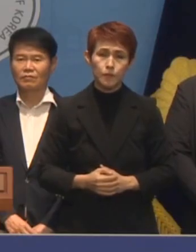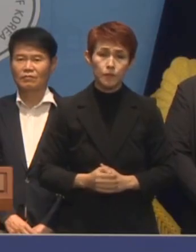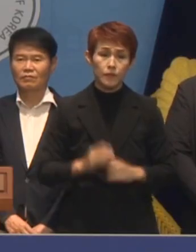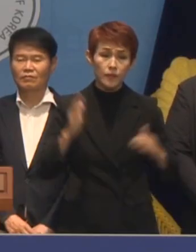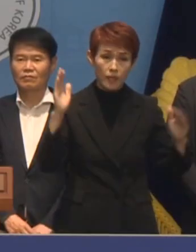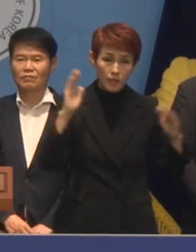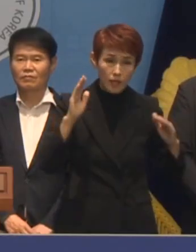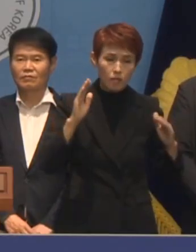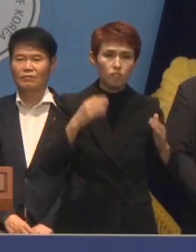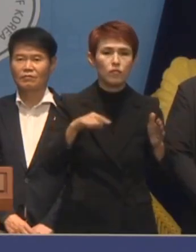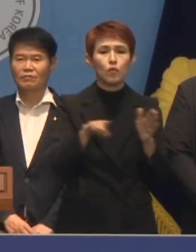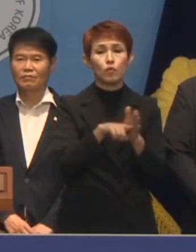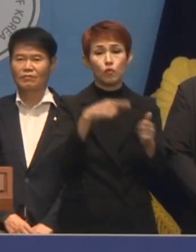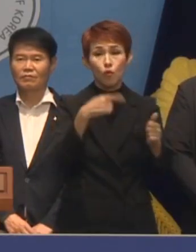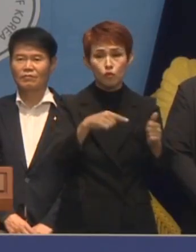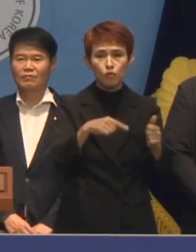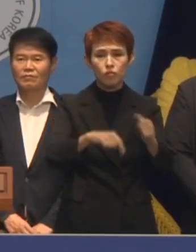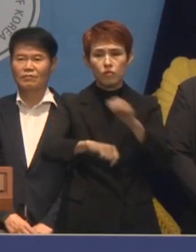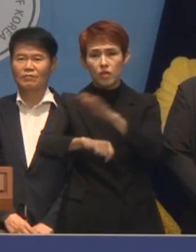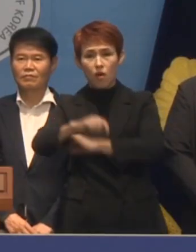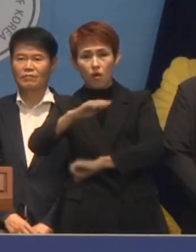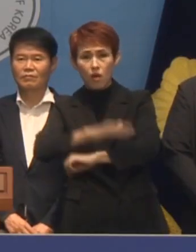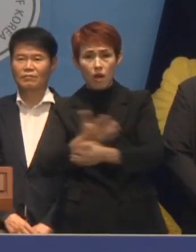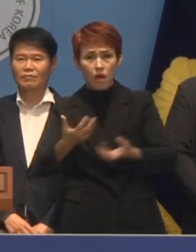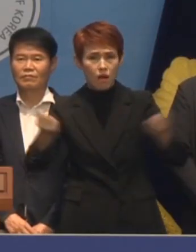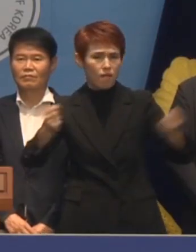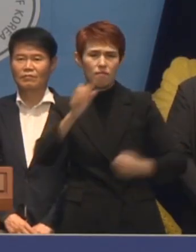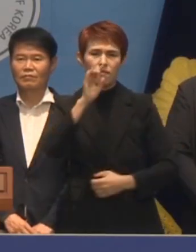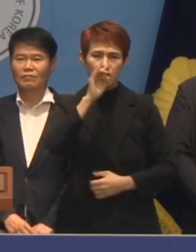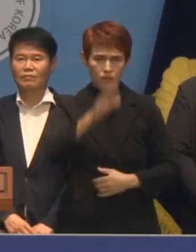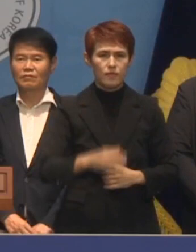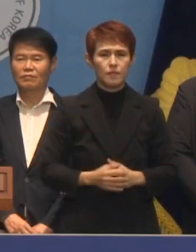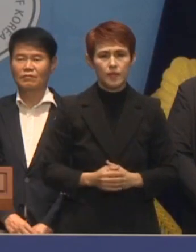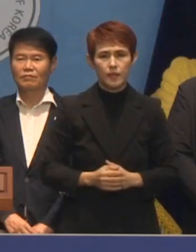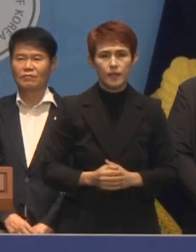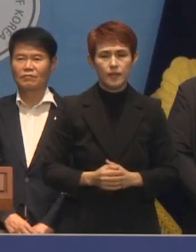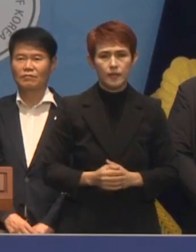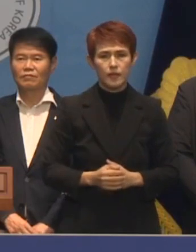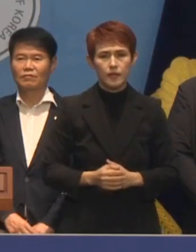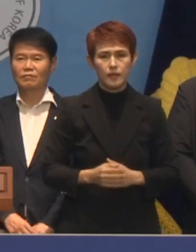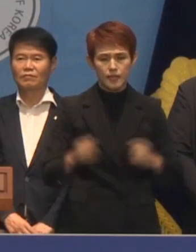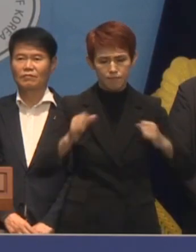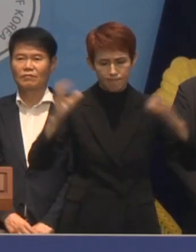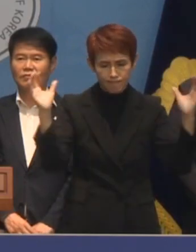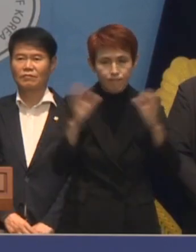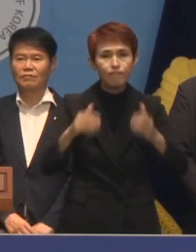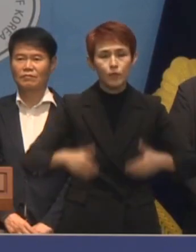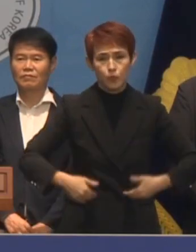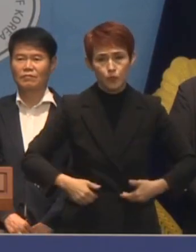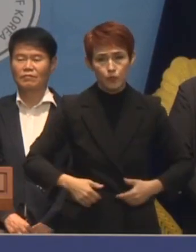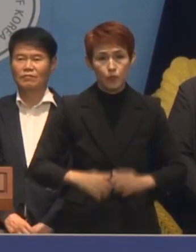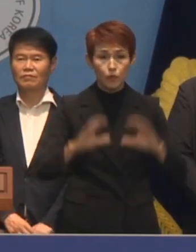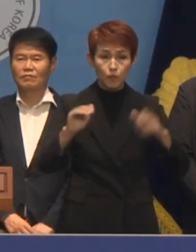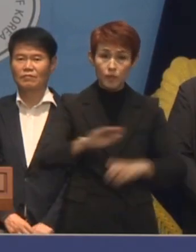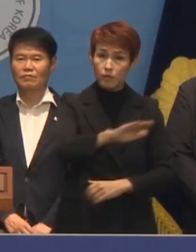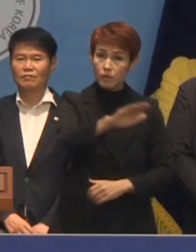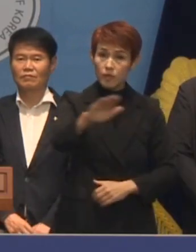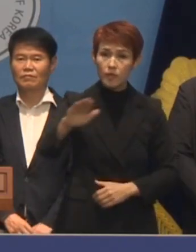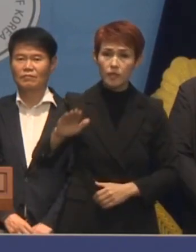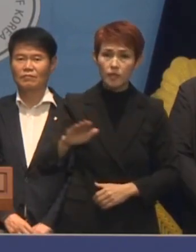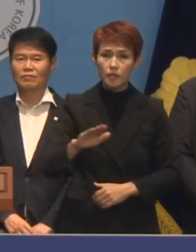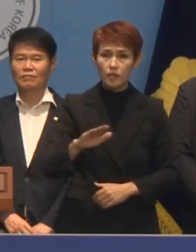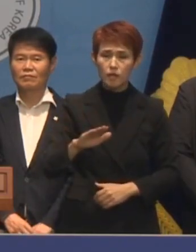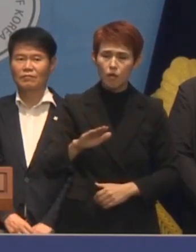아이의 교육에 대해서는 여야가 없다고 생각을 합니다. 우리 국민들이